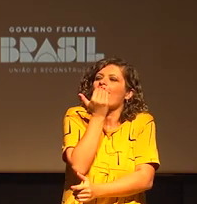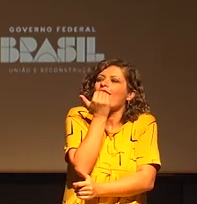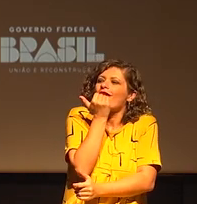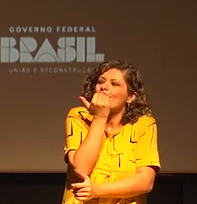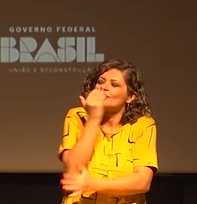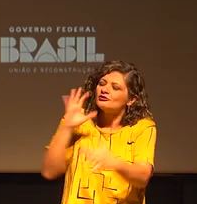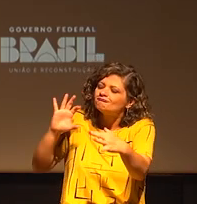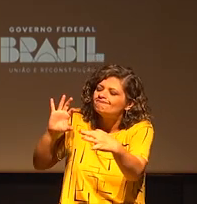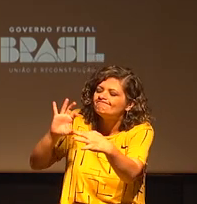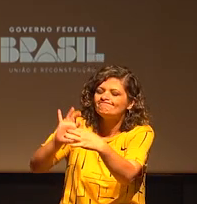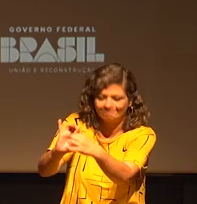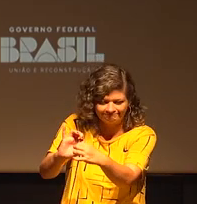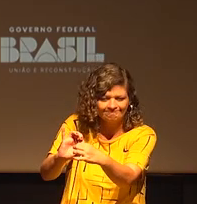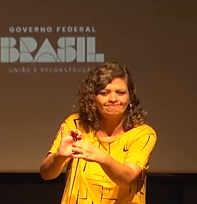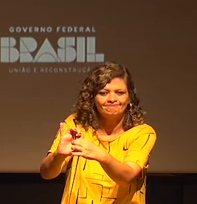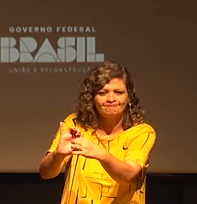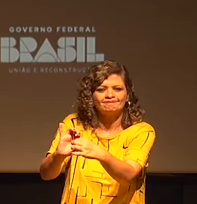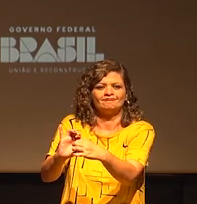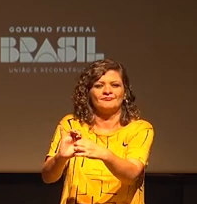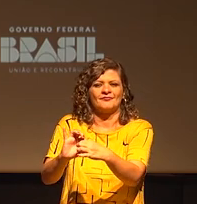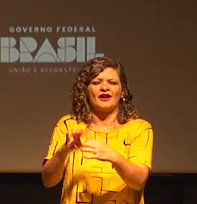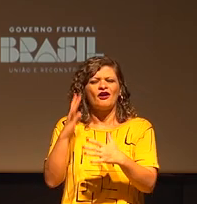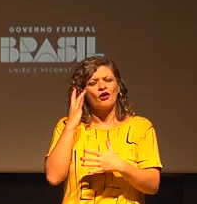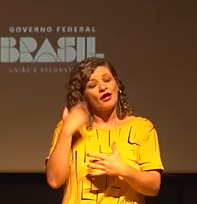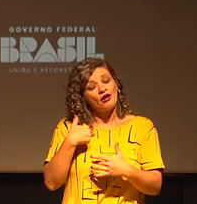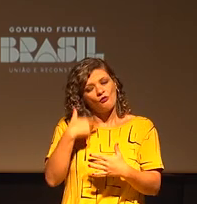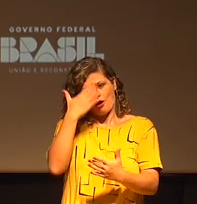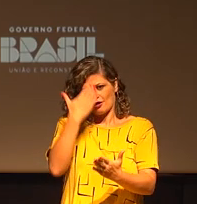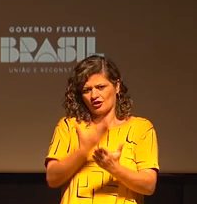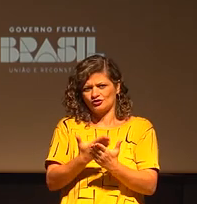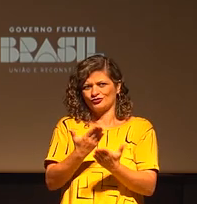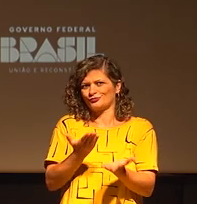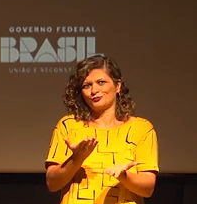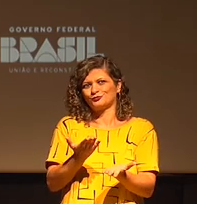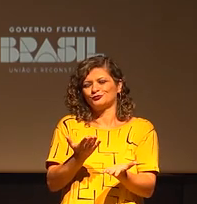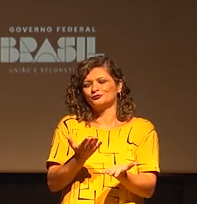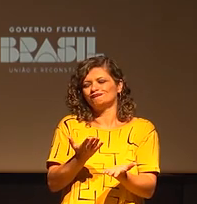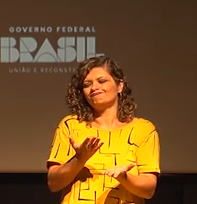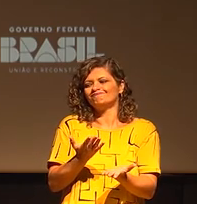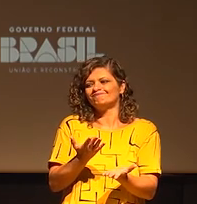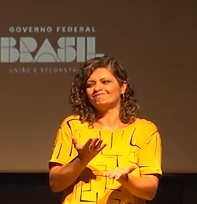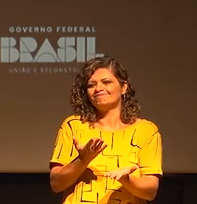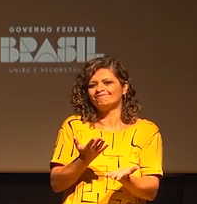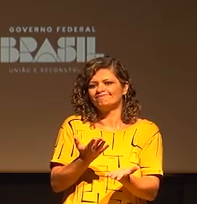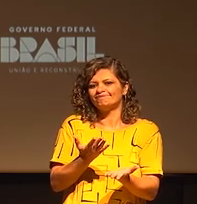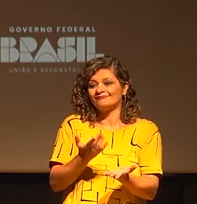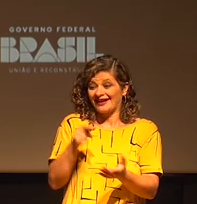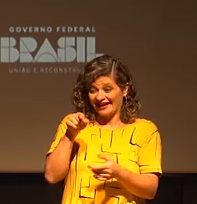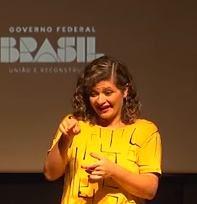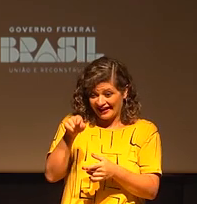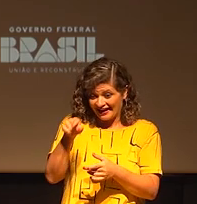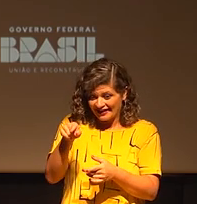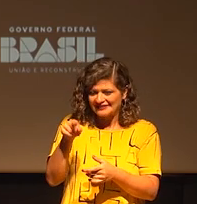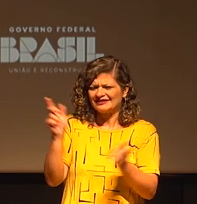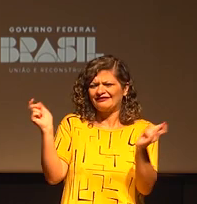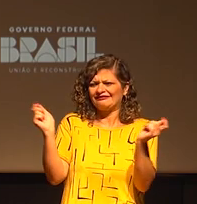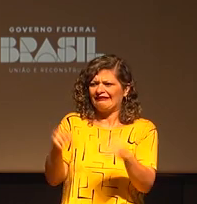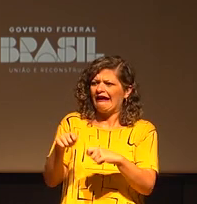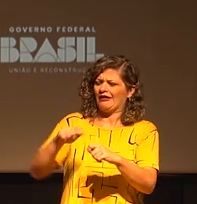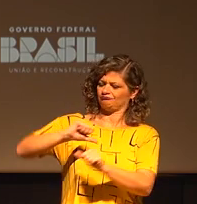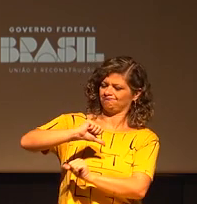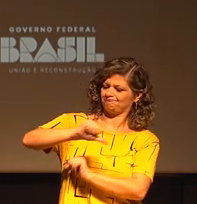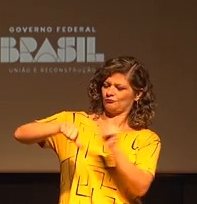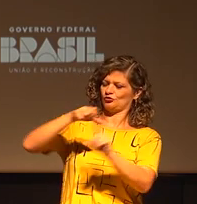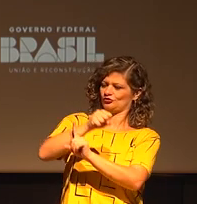rede e eu acho que não adianta a gente né não pensar nisso enquanto ferramenta de transformação né que